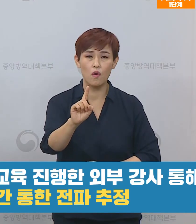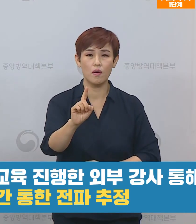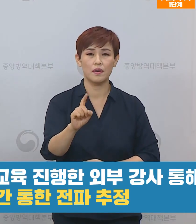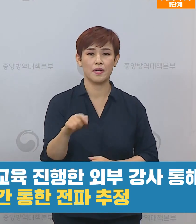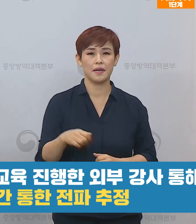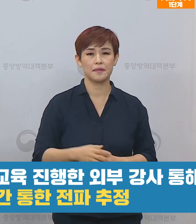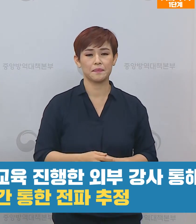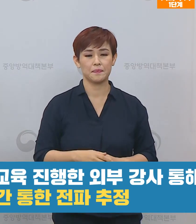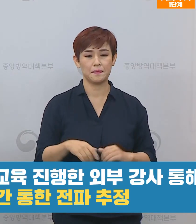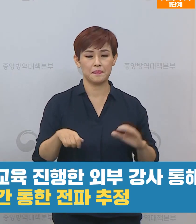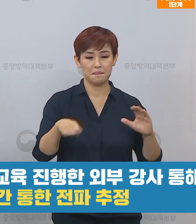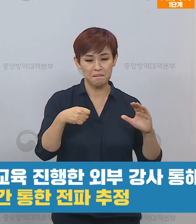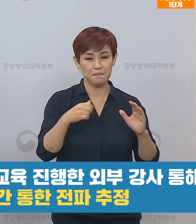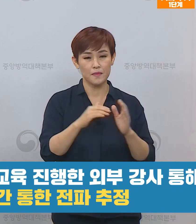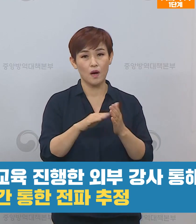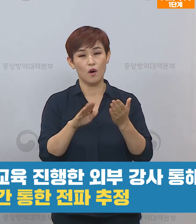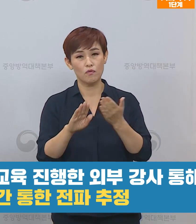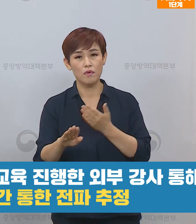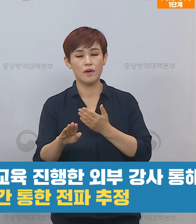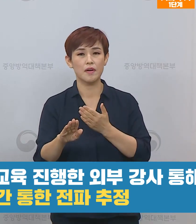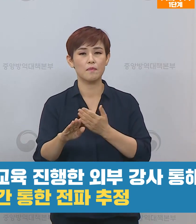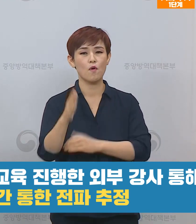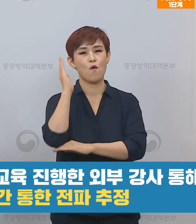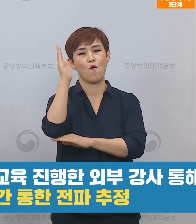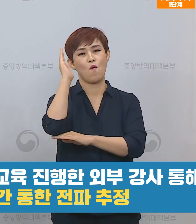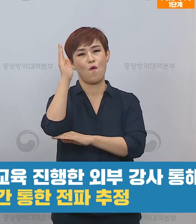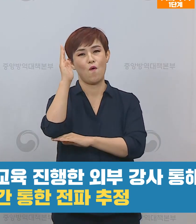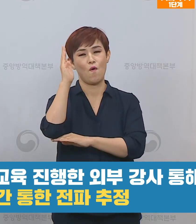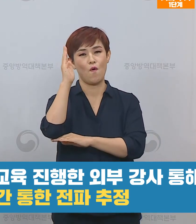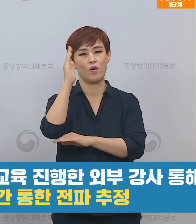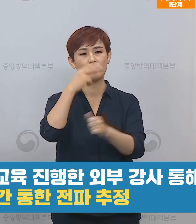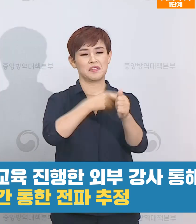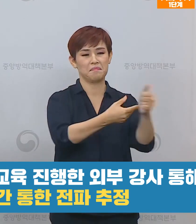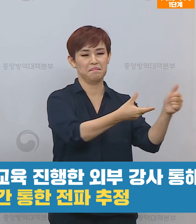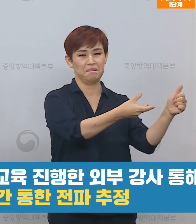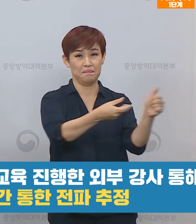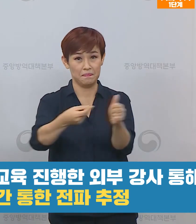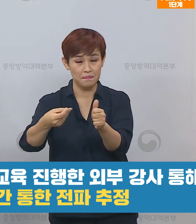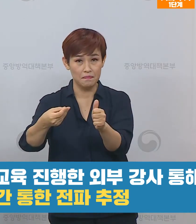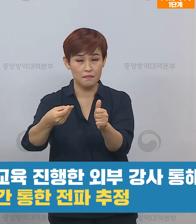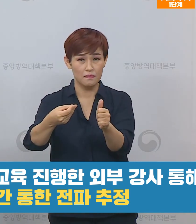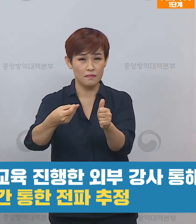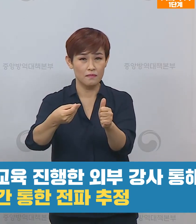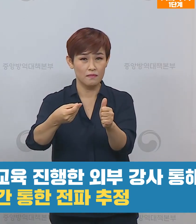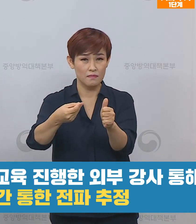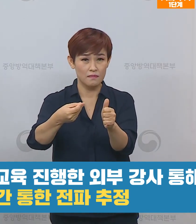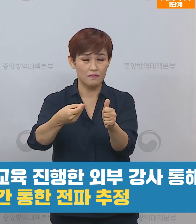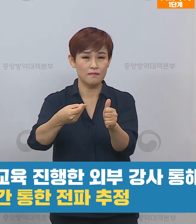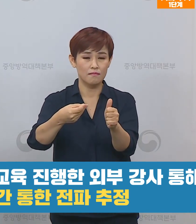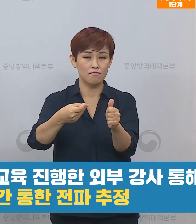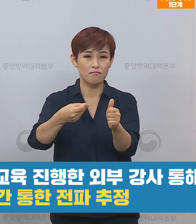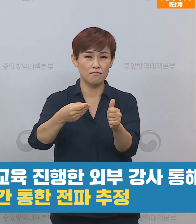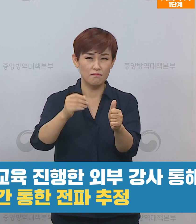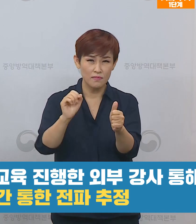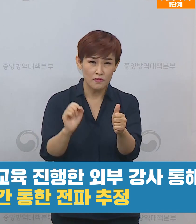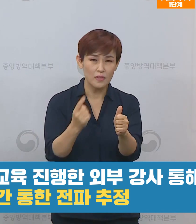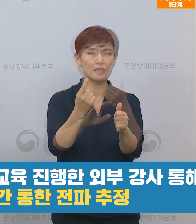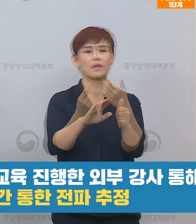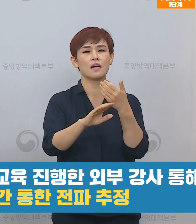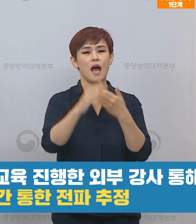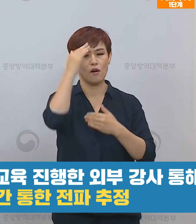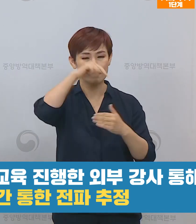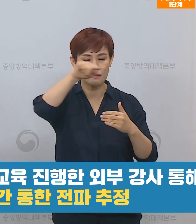후에 미래 설계 교육을 진행한 외부 강사를 통해서 국내에 코로나19 바이러스가 유입된